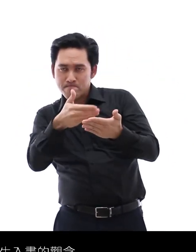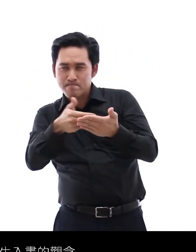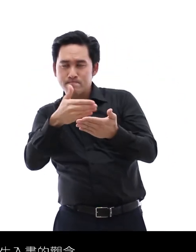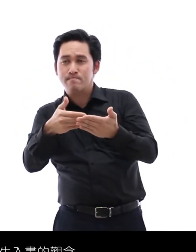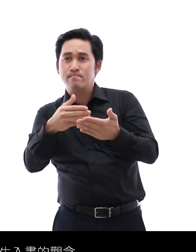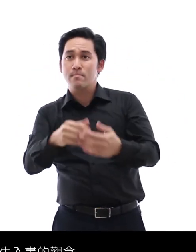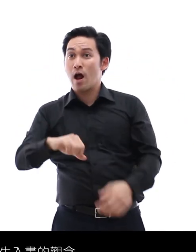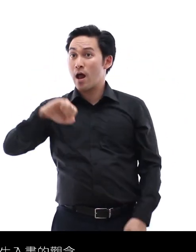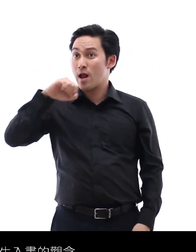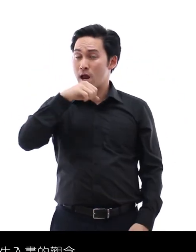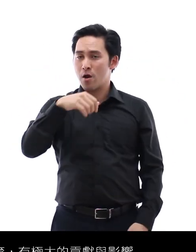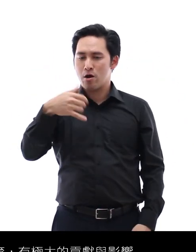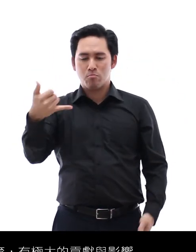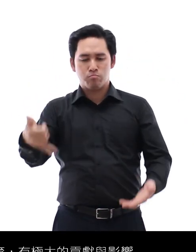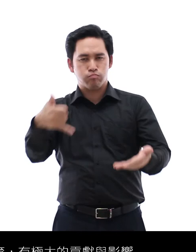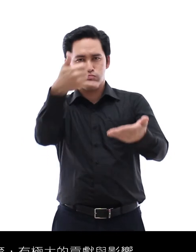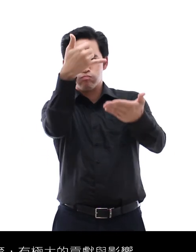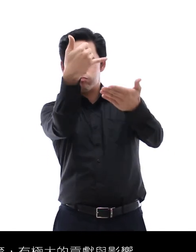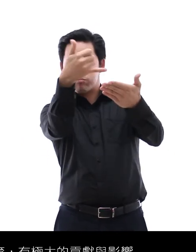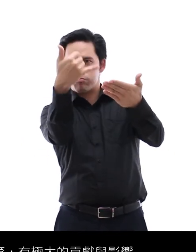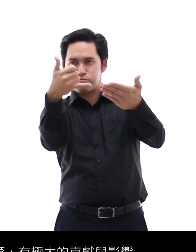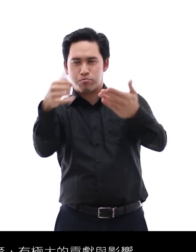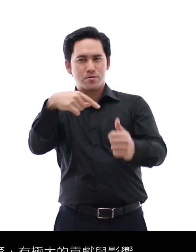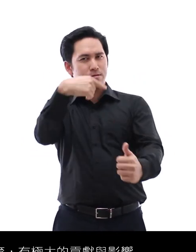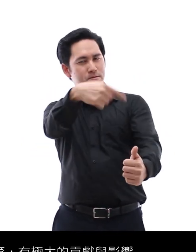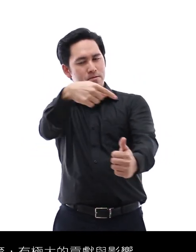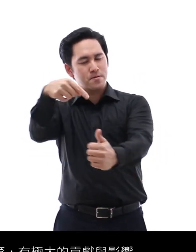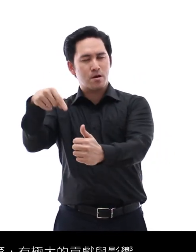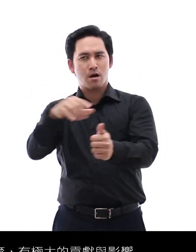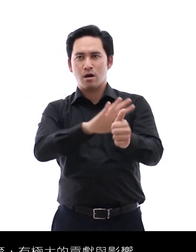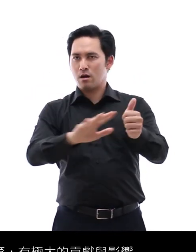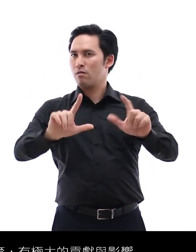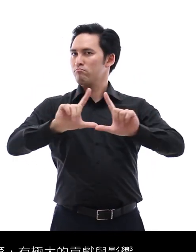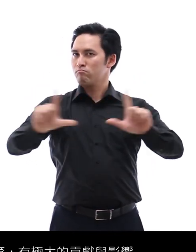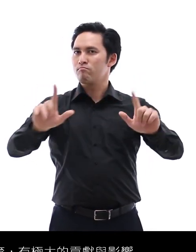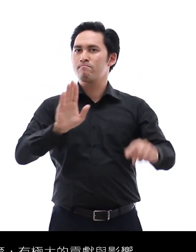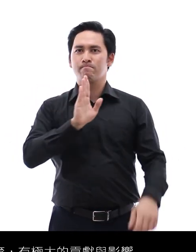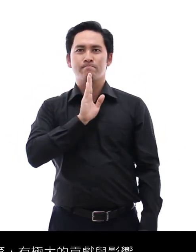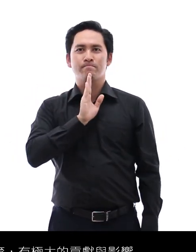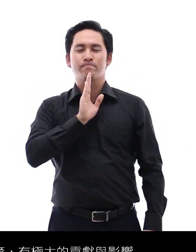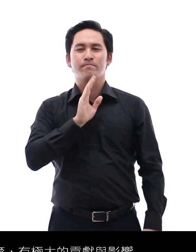对台湾水墨绘画教育有极大的贡献与影响。